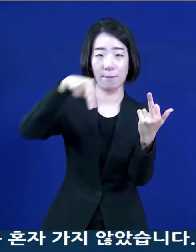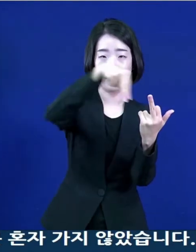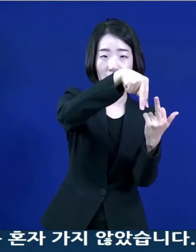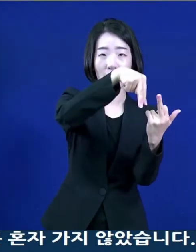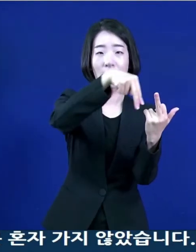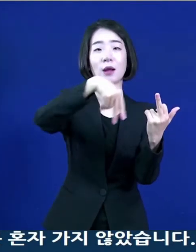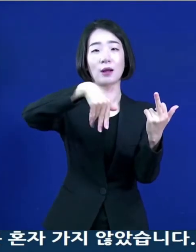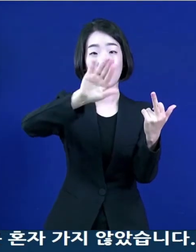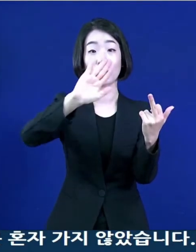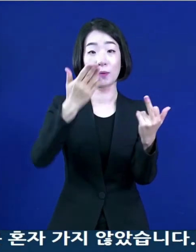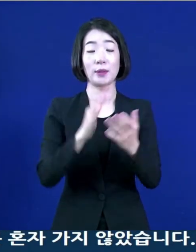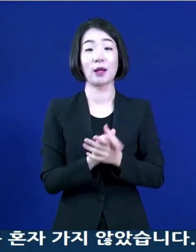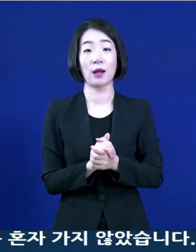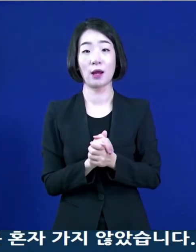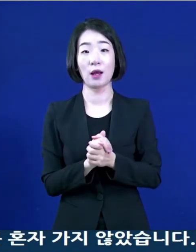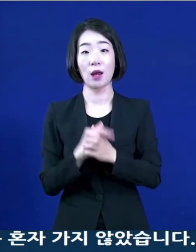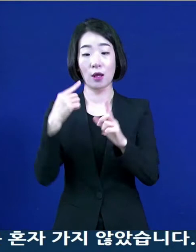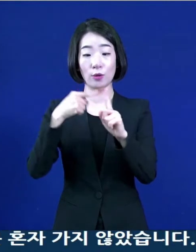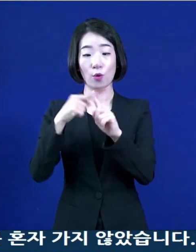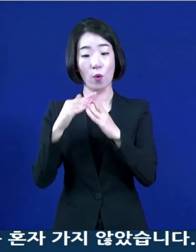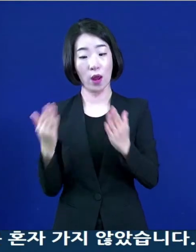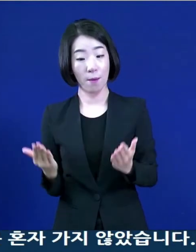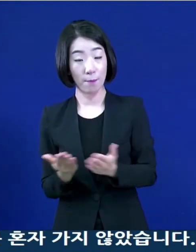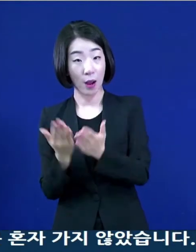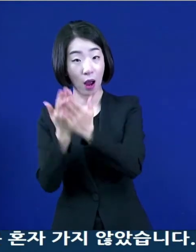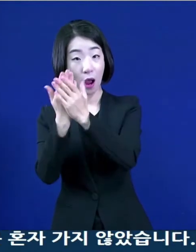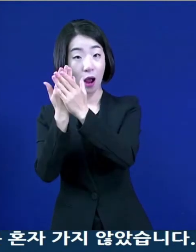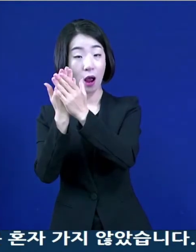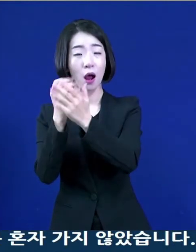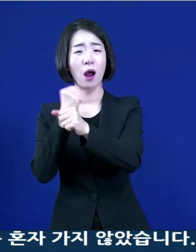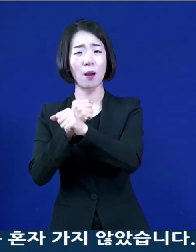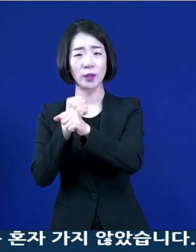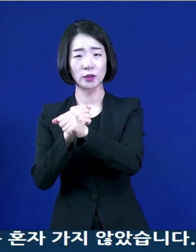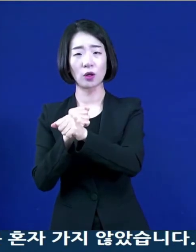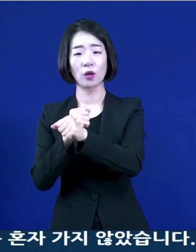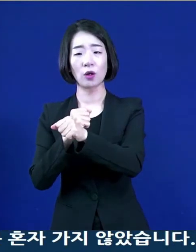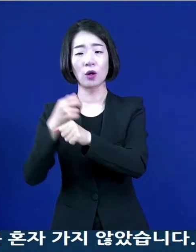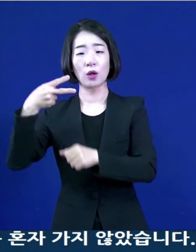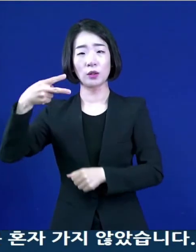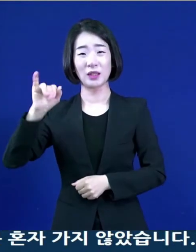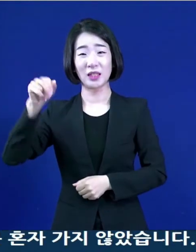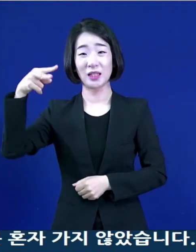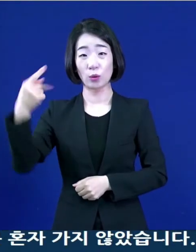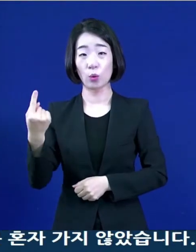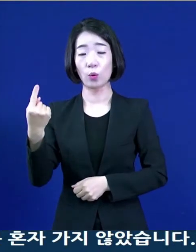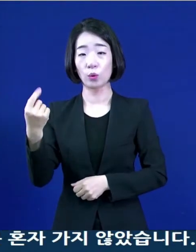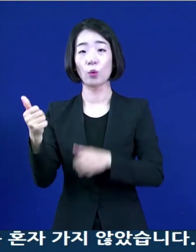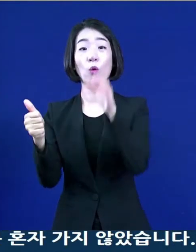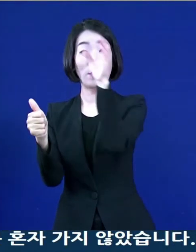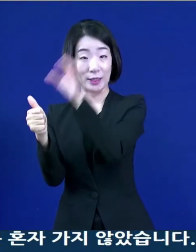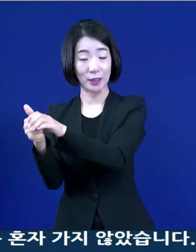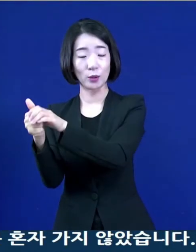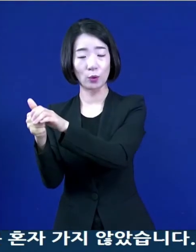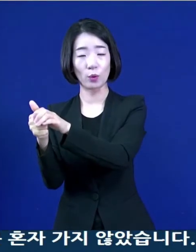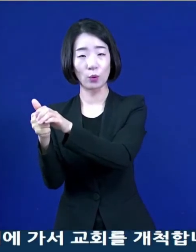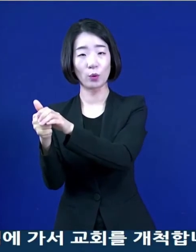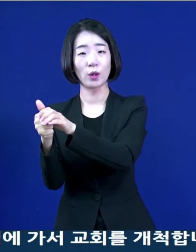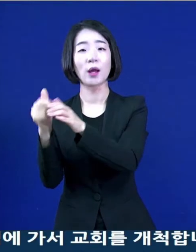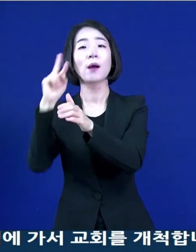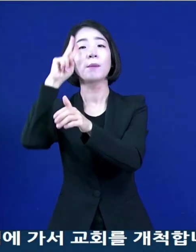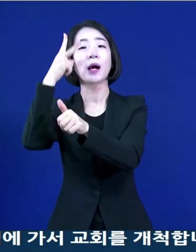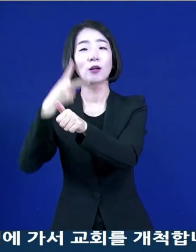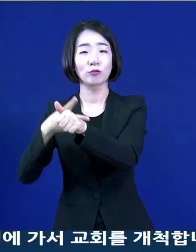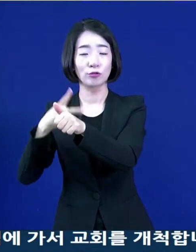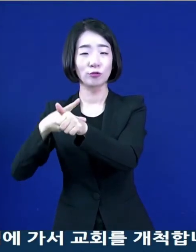정도 개척이 되니까 그 교회를 디도에게 맡기고 바울은 다른 곳에 가서 또 다른 사역을 하게 되는데 남겨둔